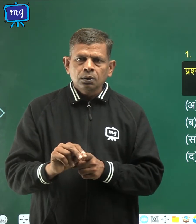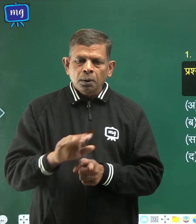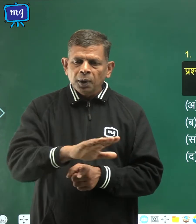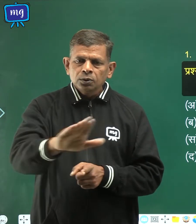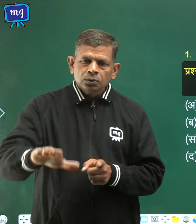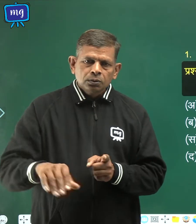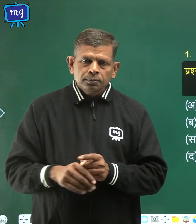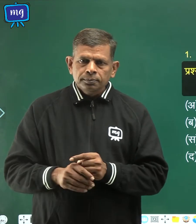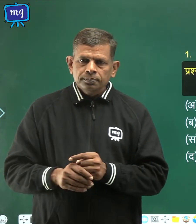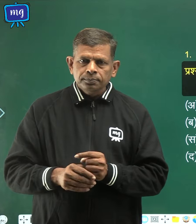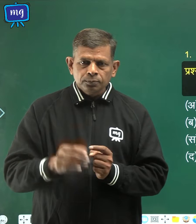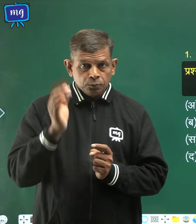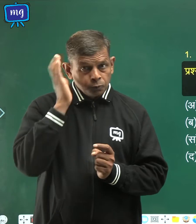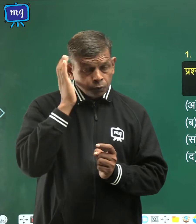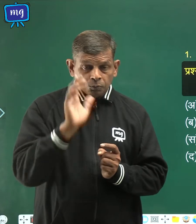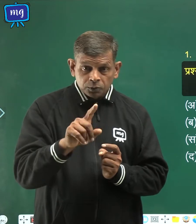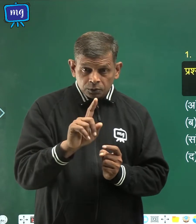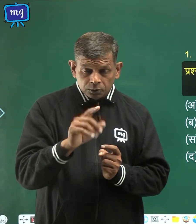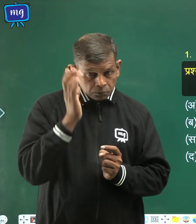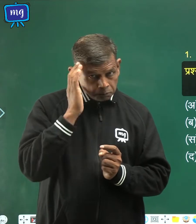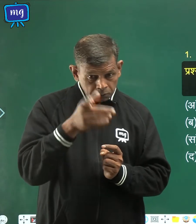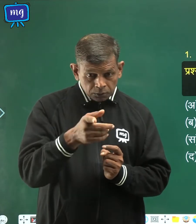बच्चों, तुम जानते हो ना,